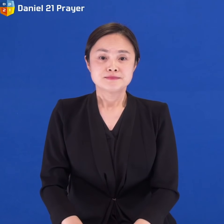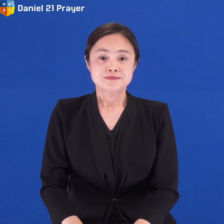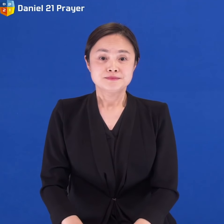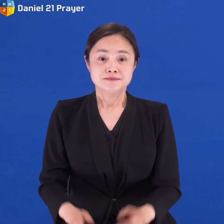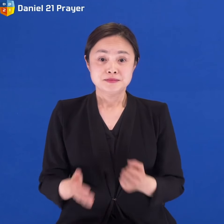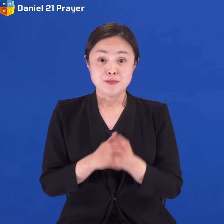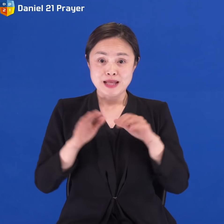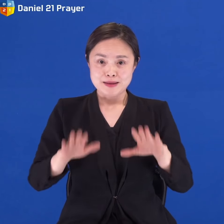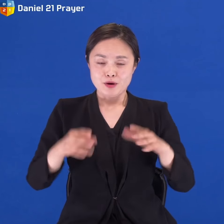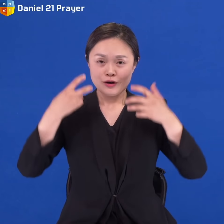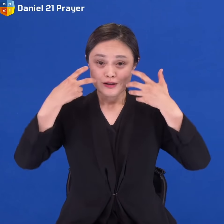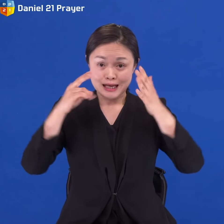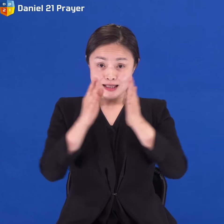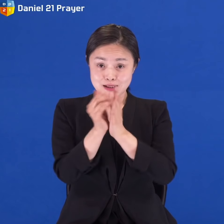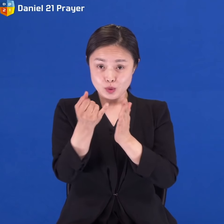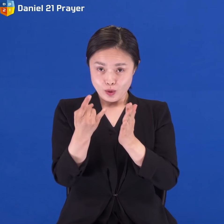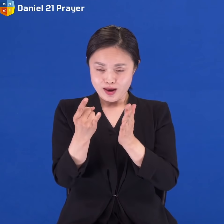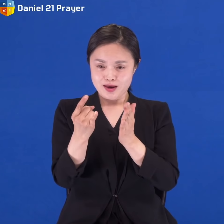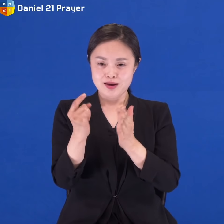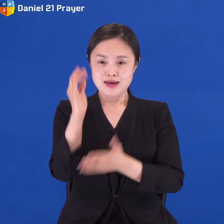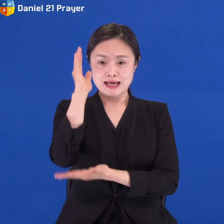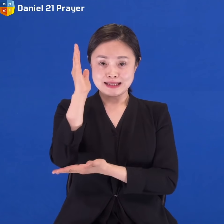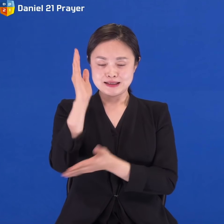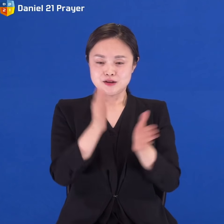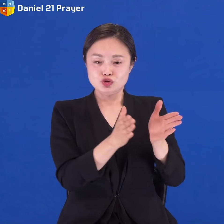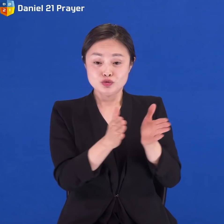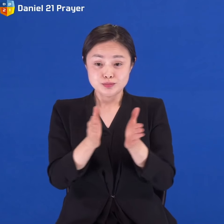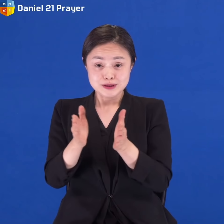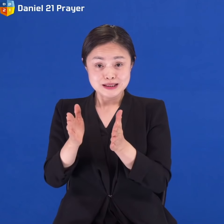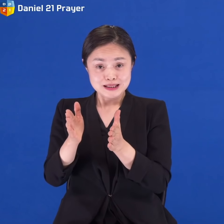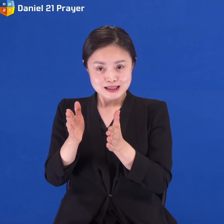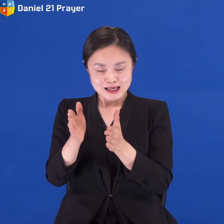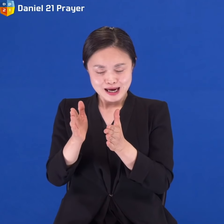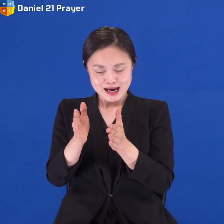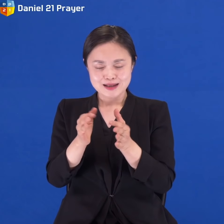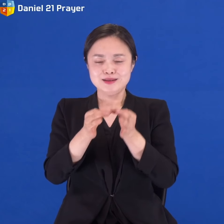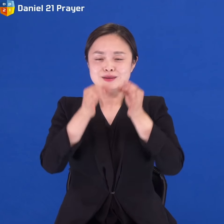최고의 축복이자 선물이기 때문에 제가 이 얘기를